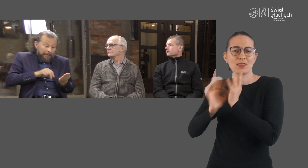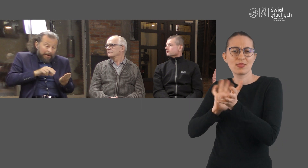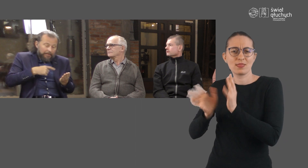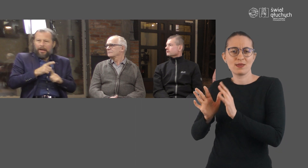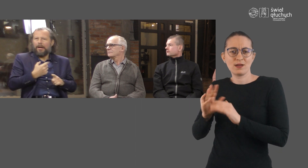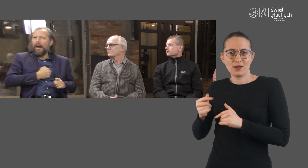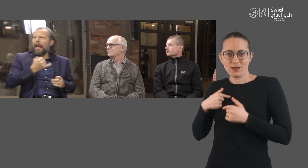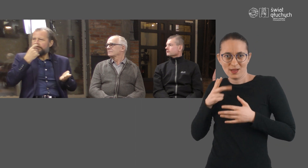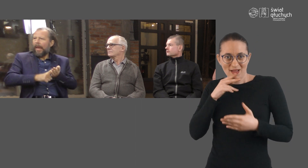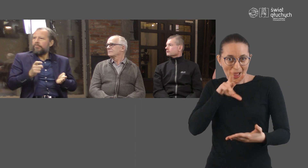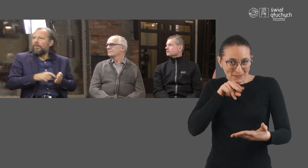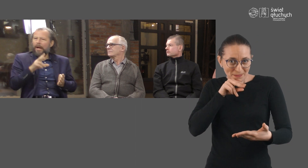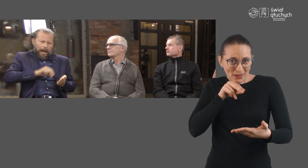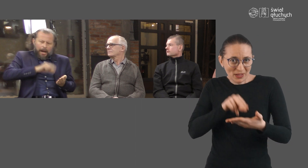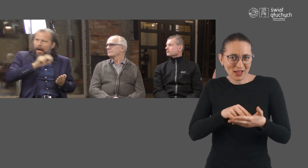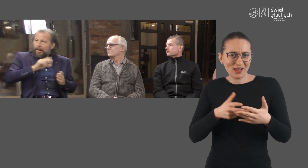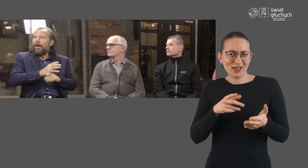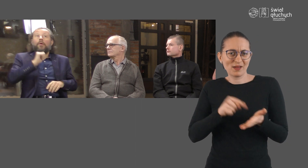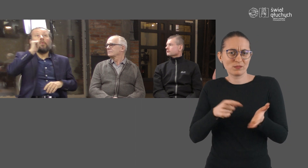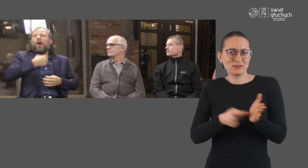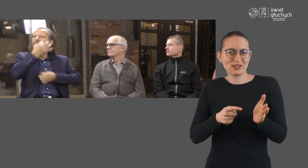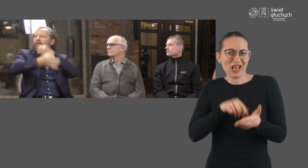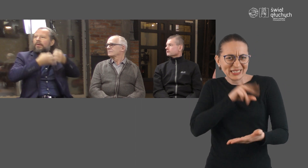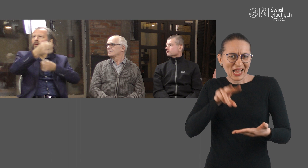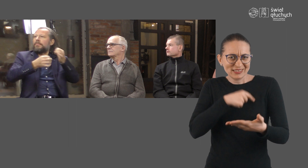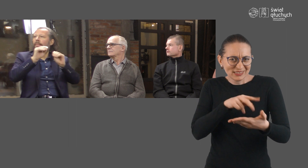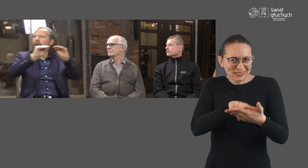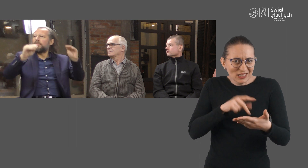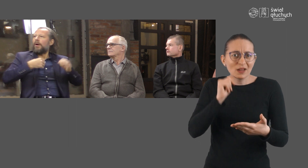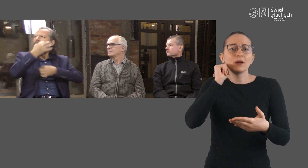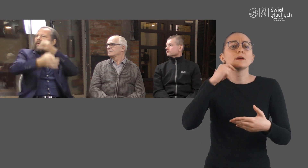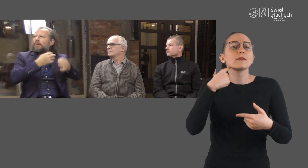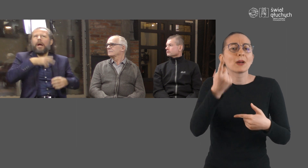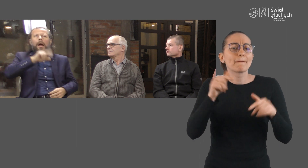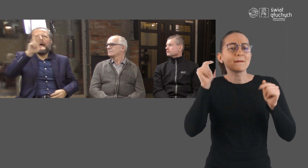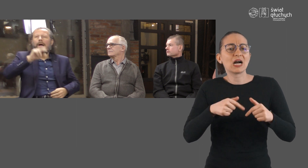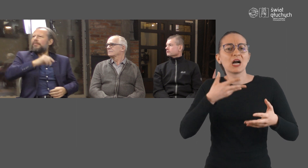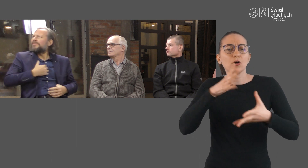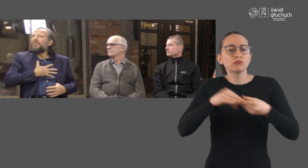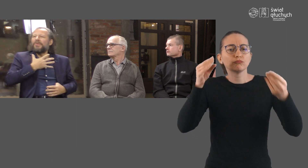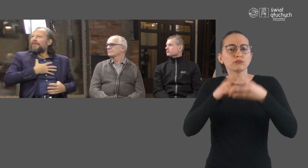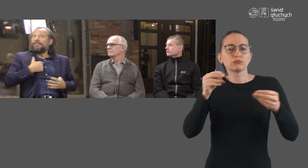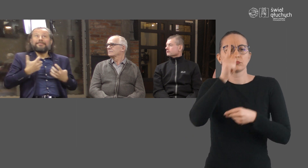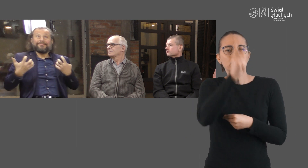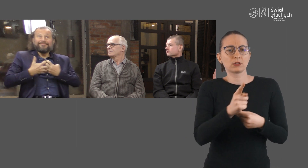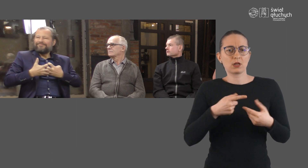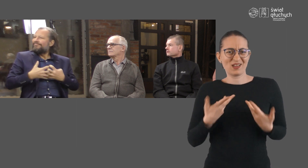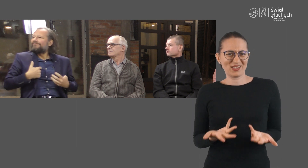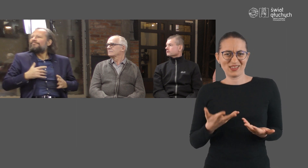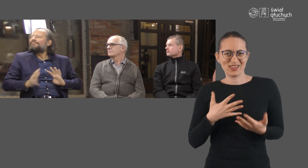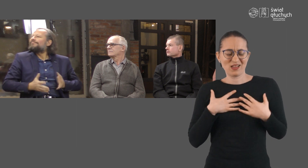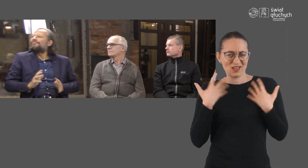przyzwyczajony, a dla mnie jak papuga normalnie, musiałem coś powtarzać i opowiadać ustnie